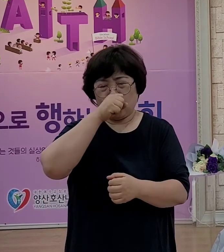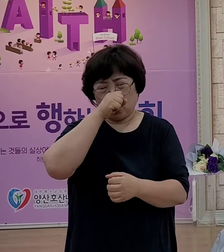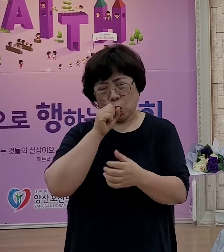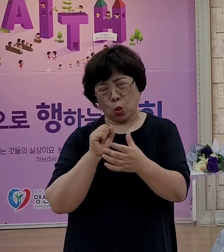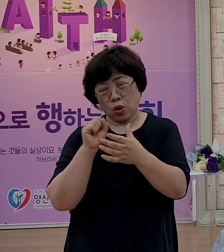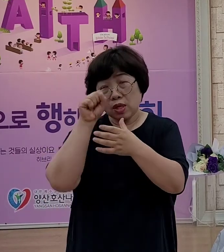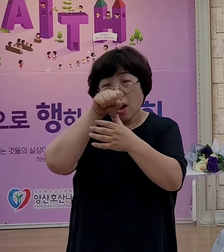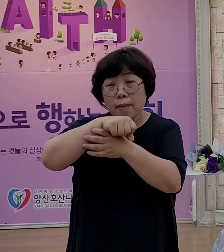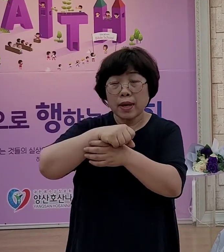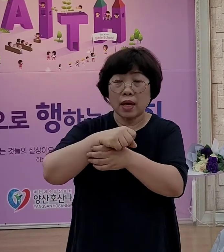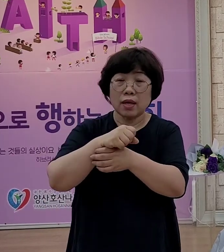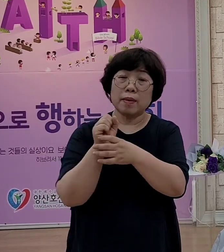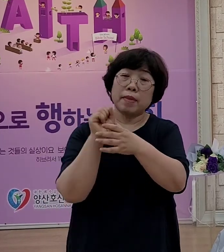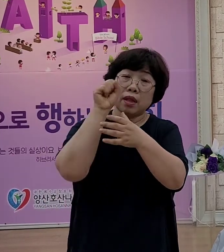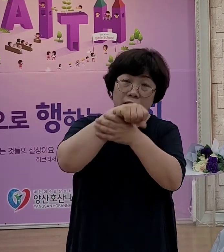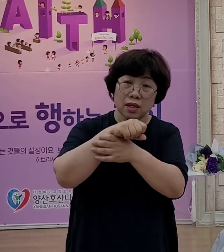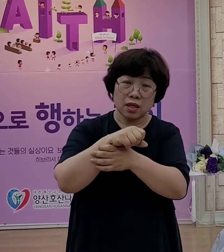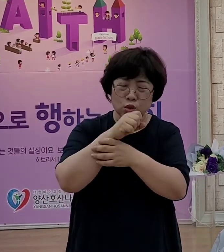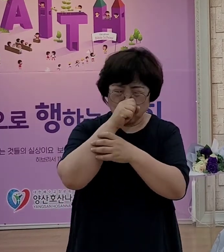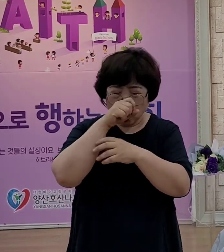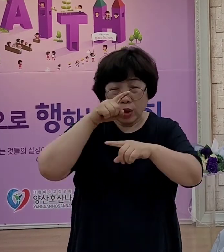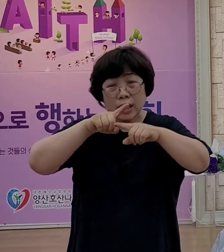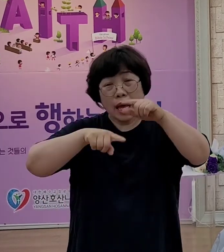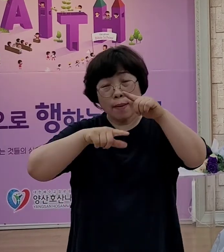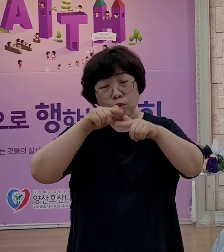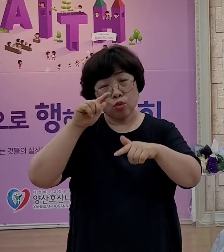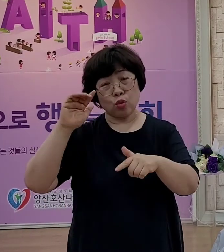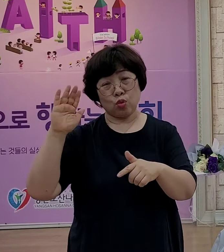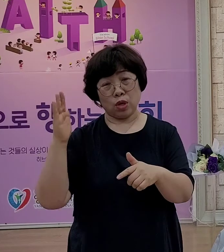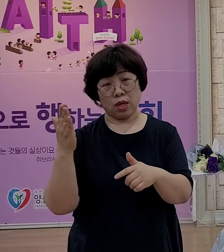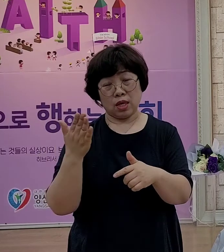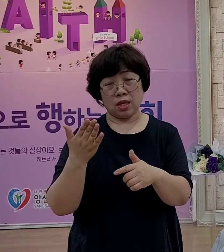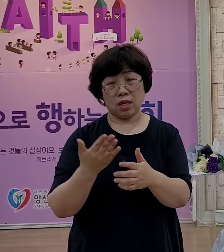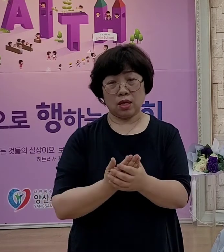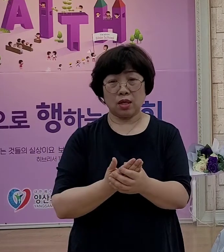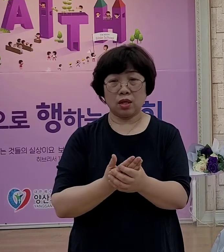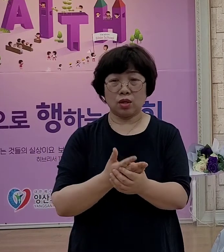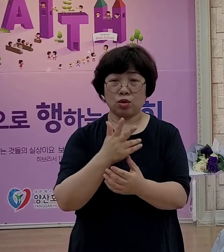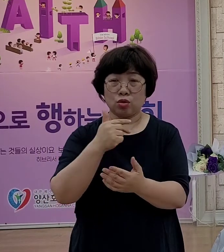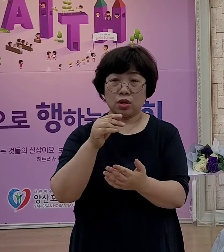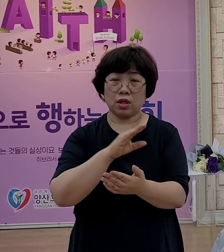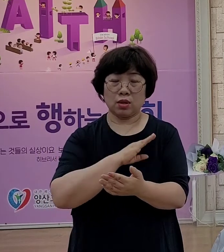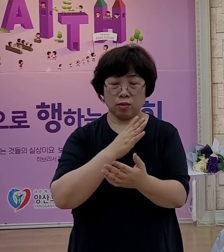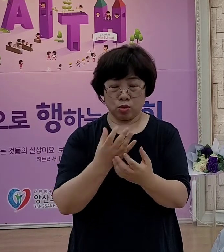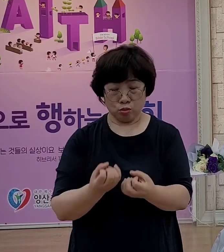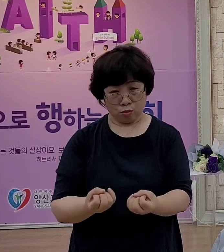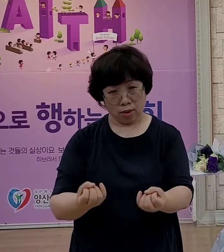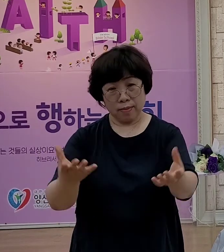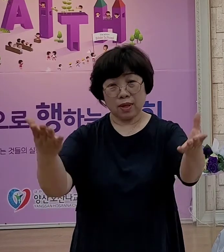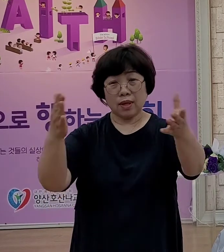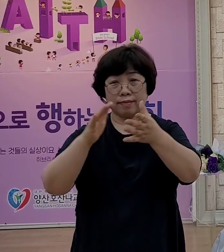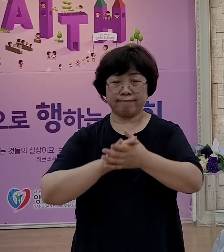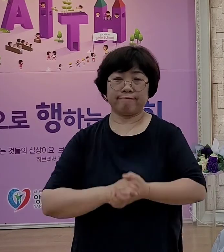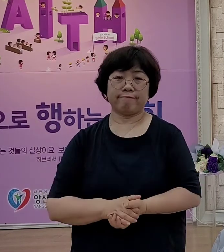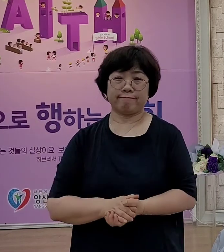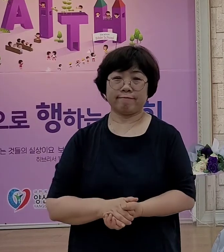좋은 열매를 맺는 좋은 나무가 다 되시기를 주님의 이름으로